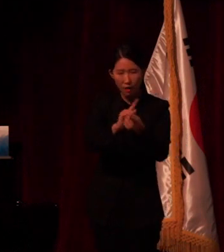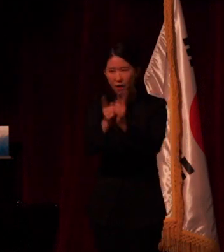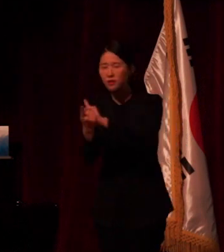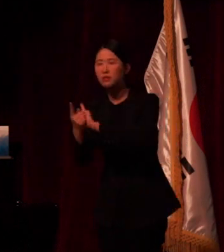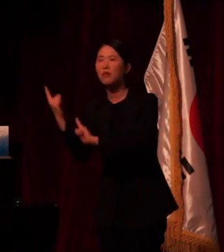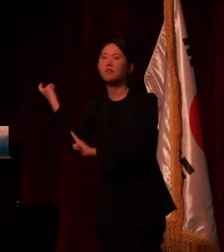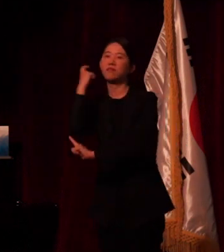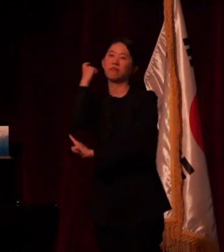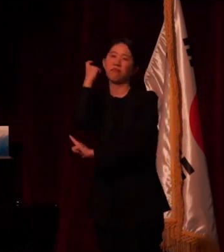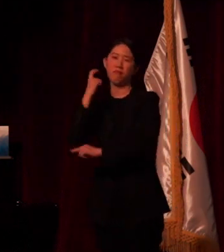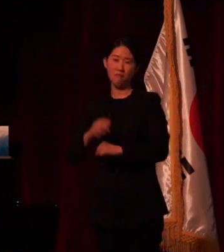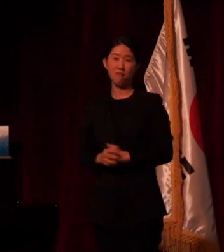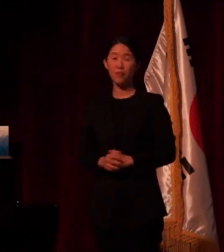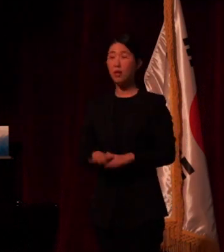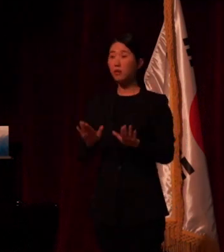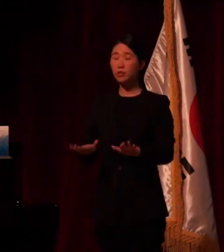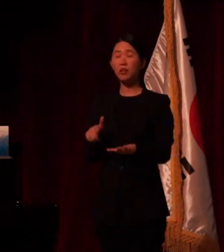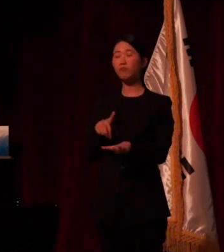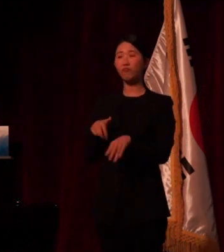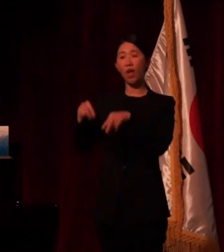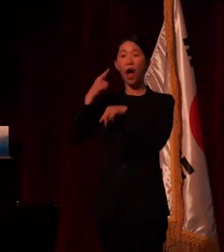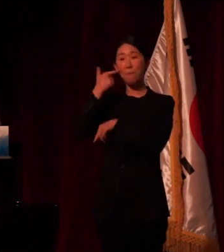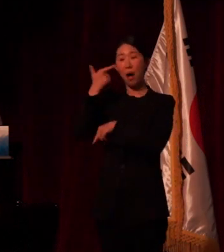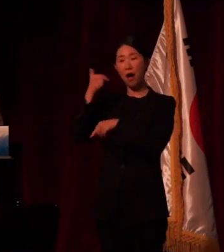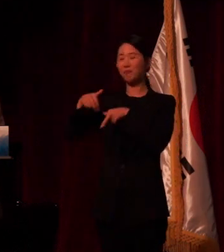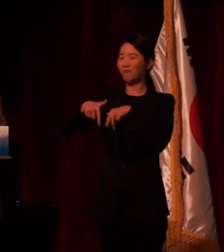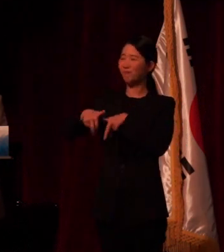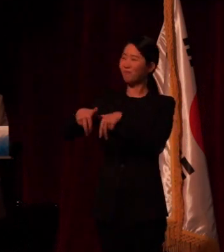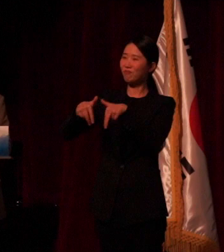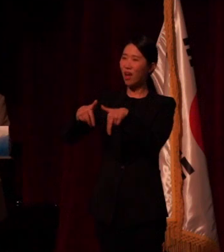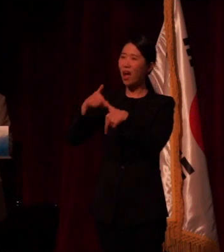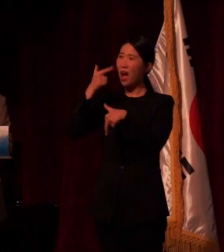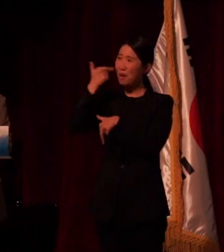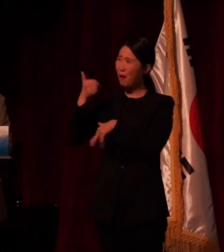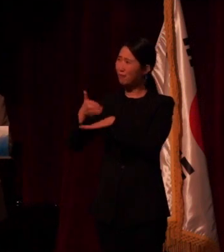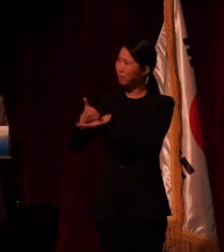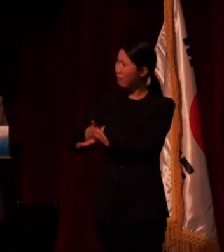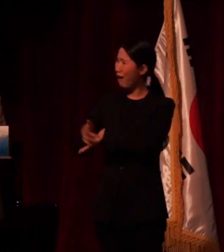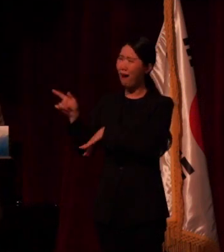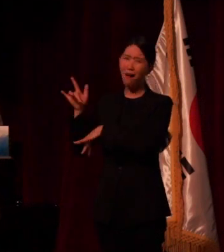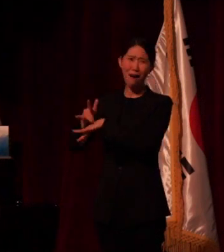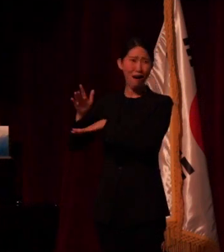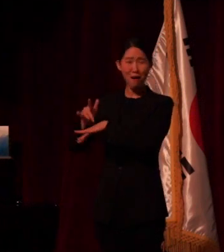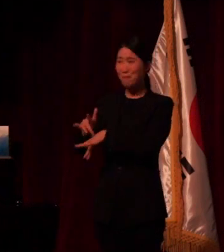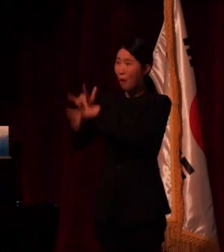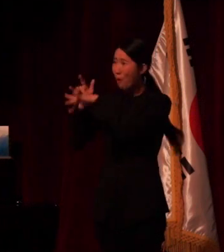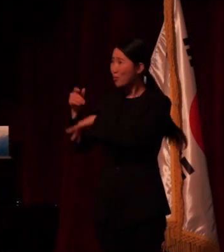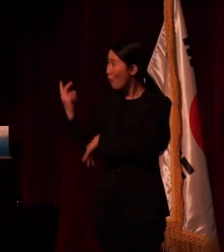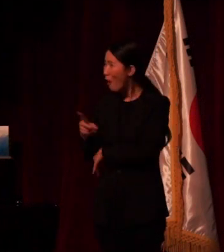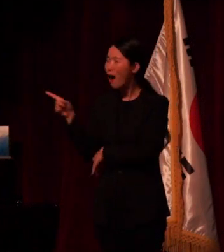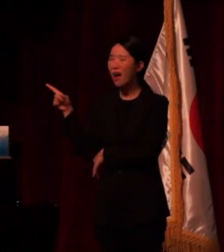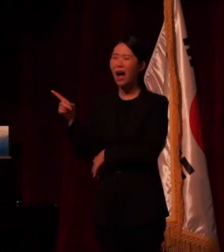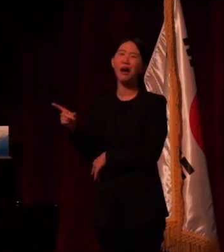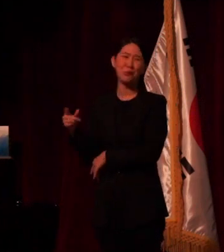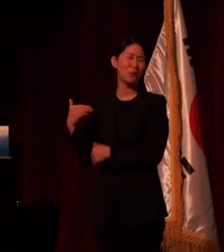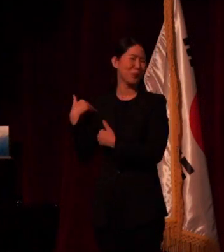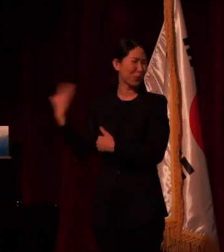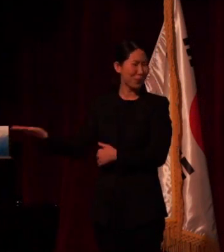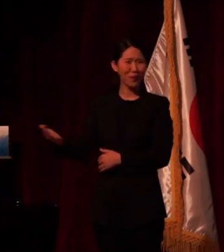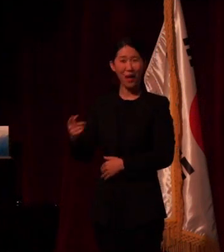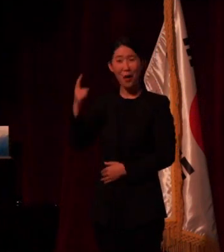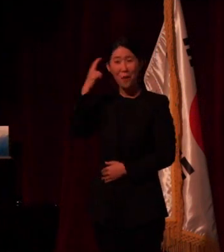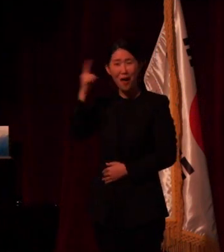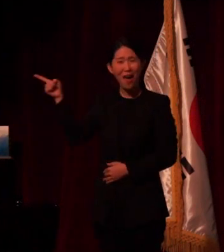이제는 길을 걷다가도 아빠가 조금 늦게 오면 그러려니 합니다. 분명 어디서